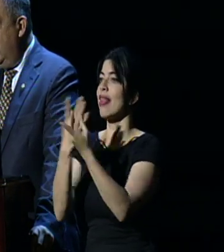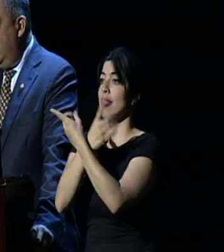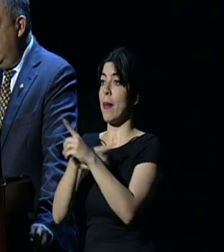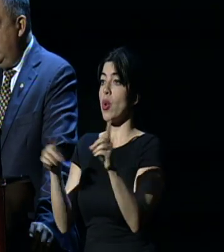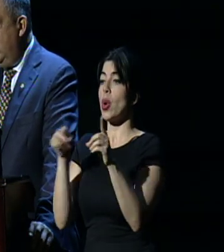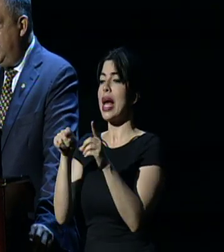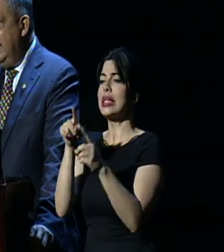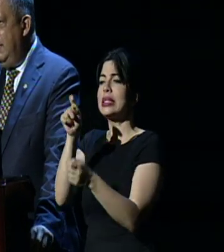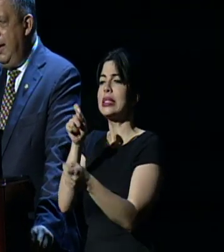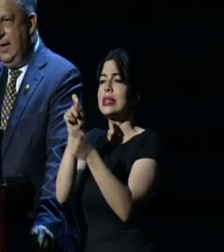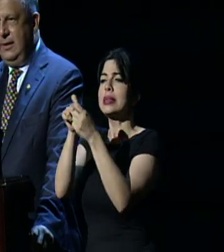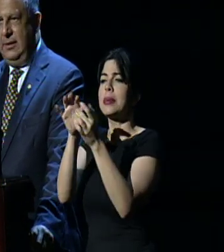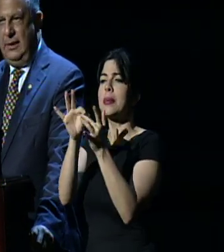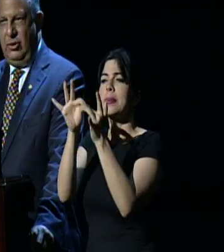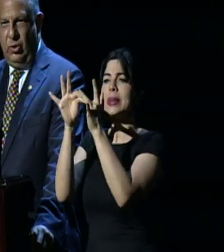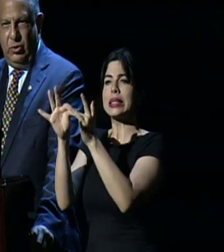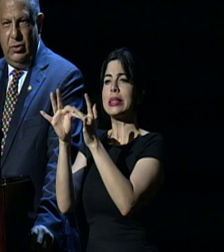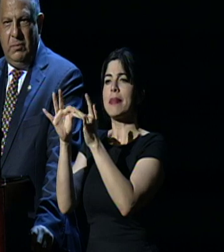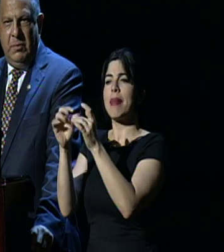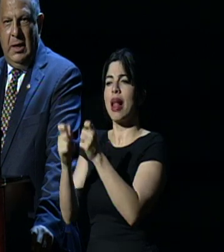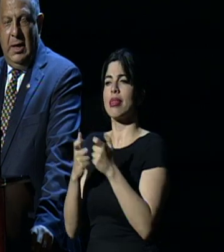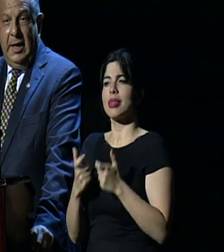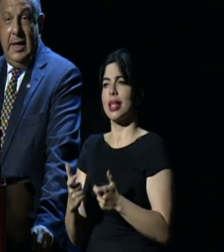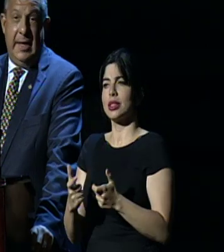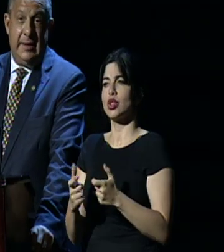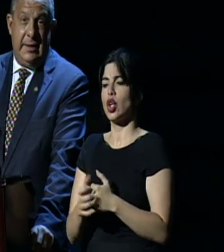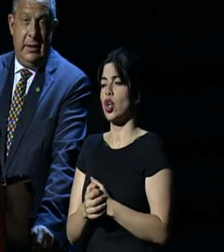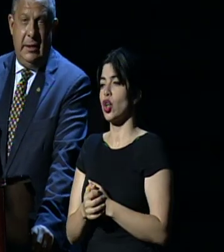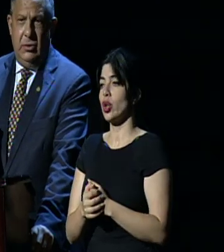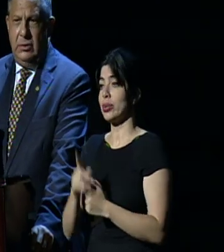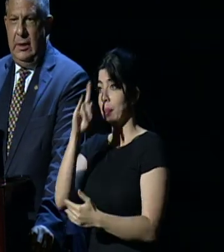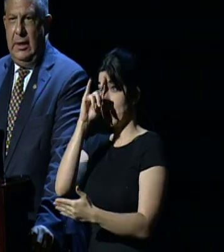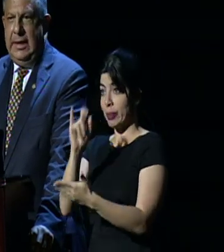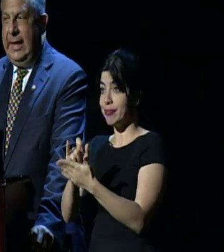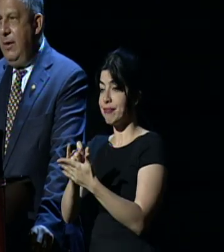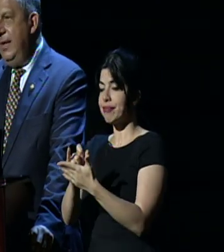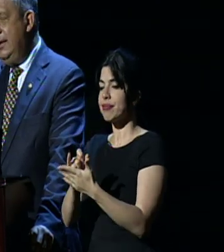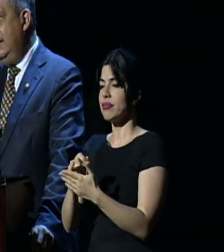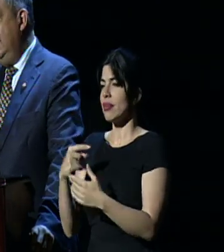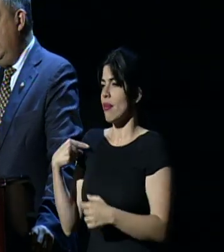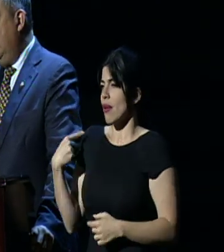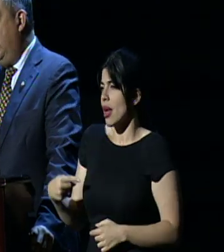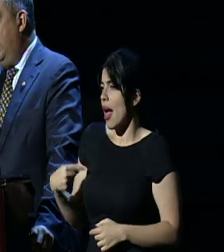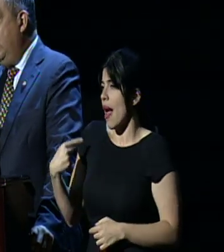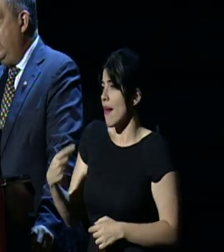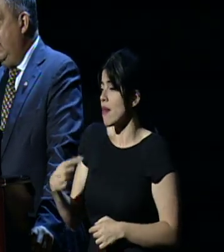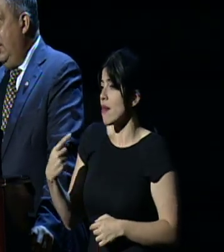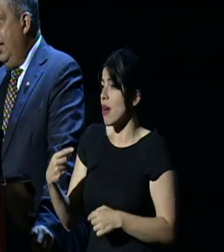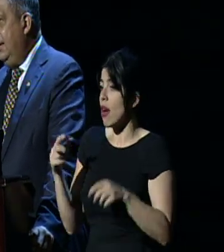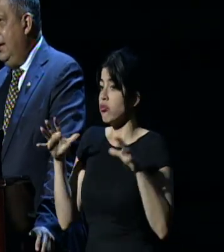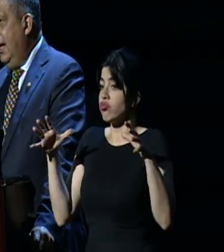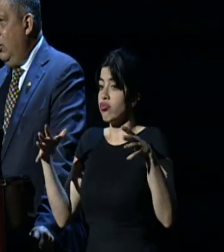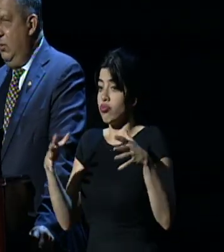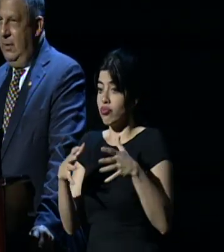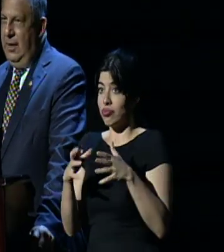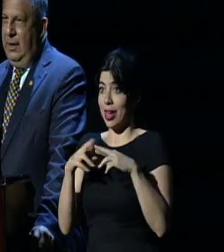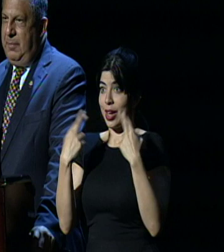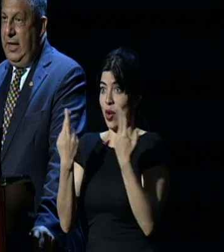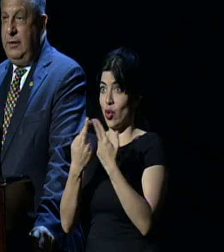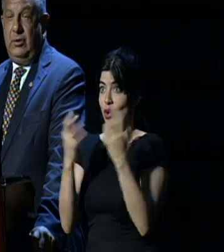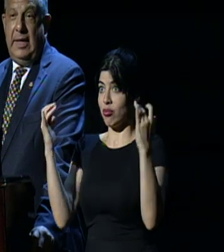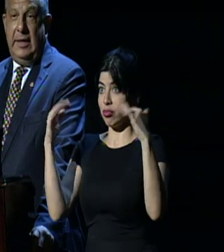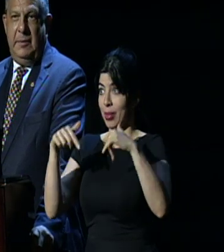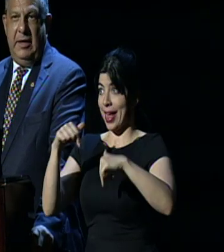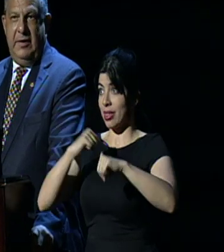constituye uno de nuestros principales tesoros. Y en ese sentido, cada vez que nos reunimos en este teatro